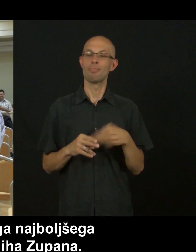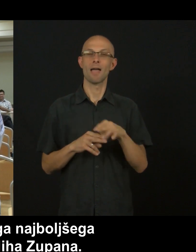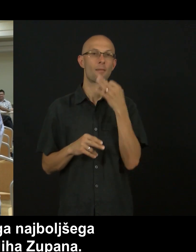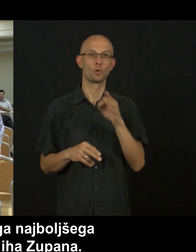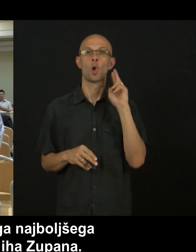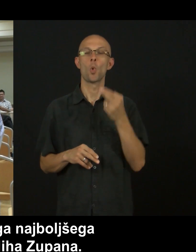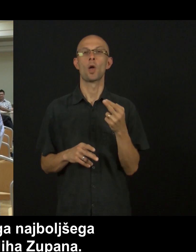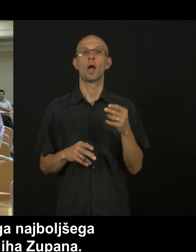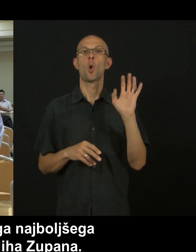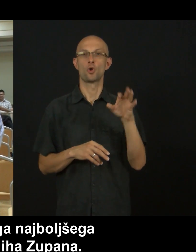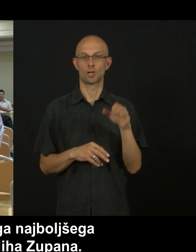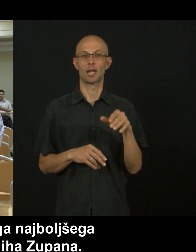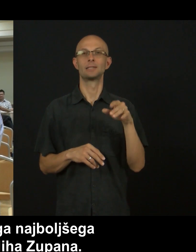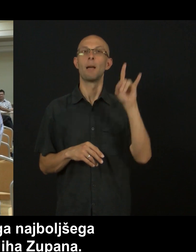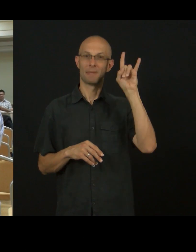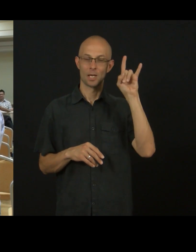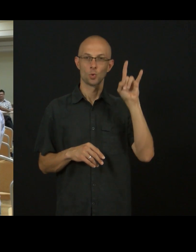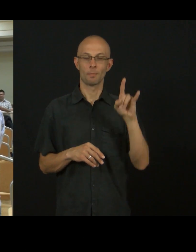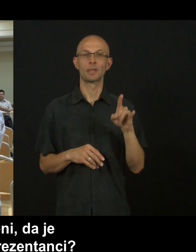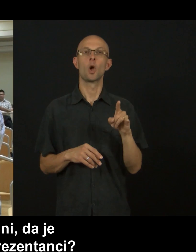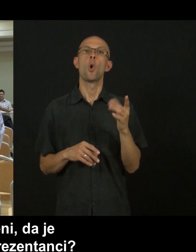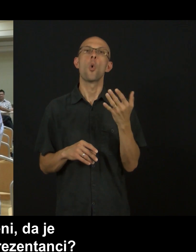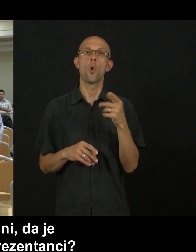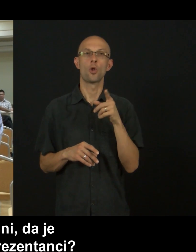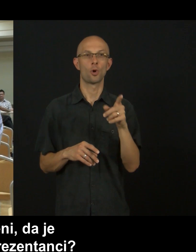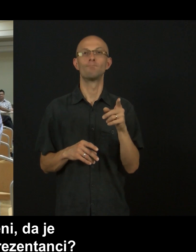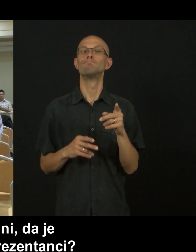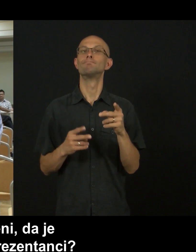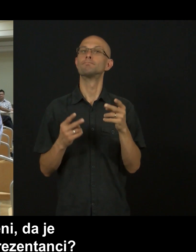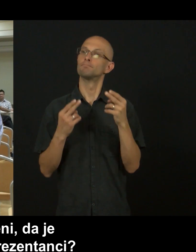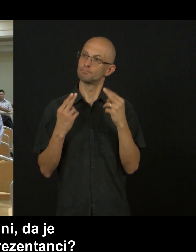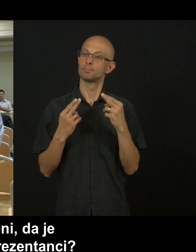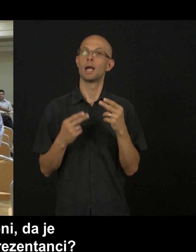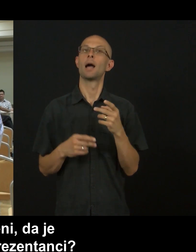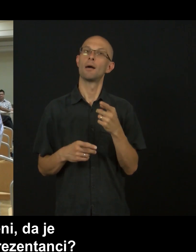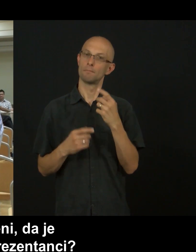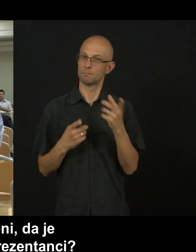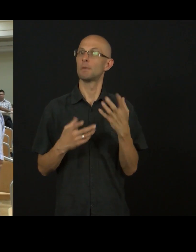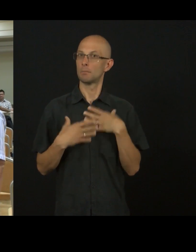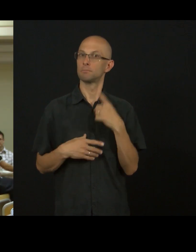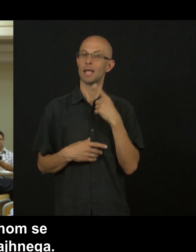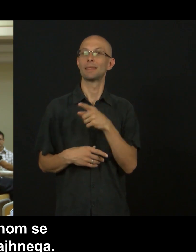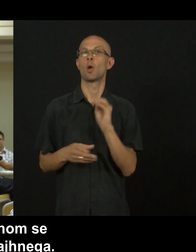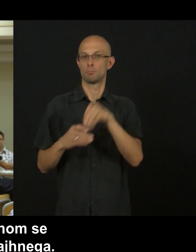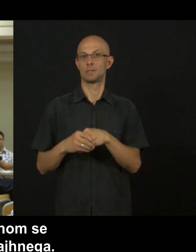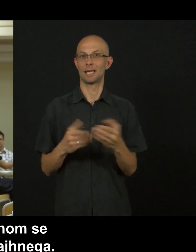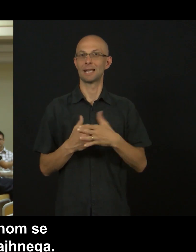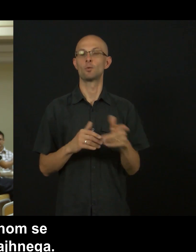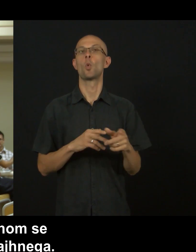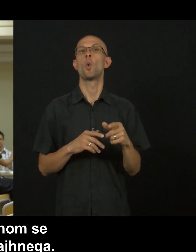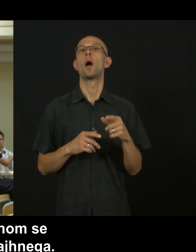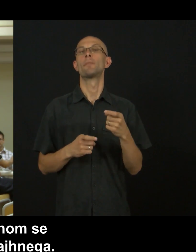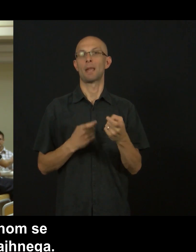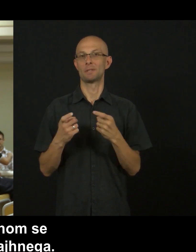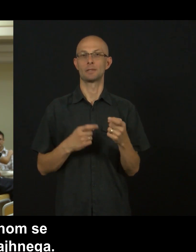našega najboljšega gluhega košarkarja Miha Zupana. Koliko vam pomeni, da je Miha Zupan v tej reprezentanci? Zelo velik.